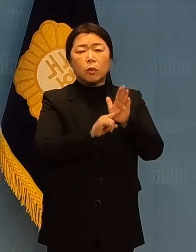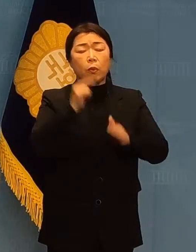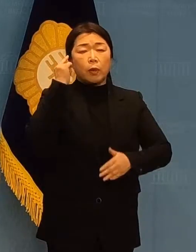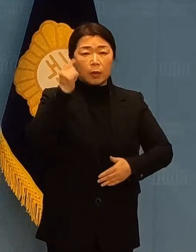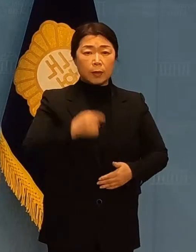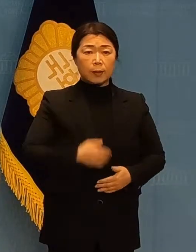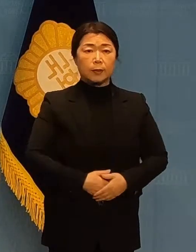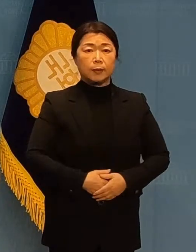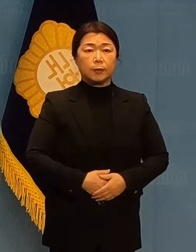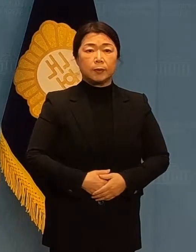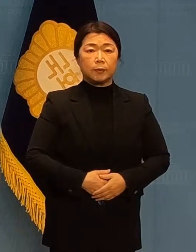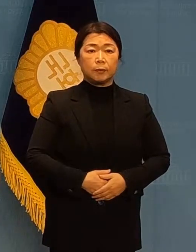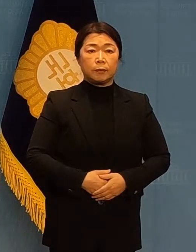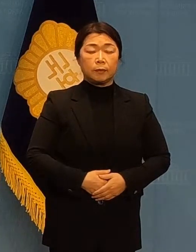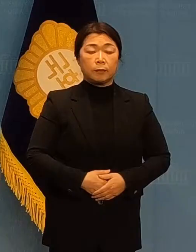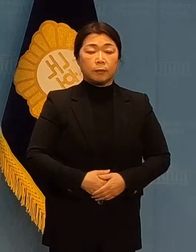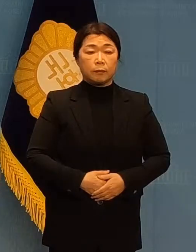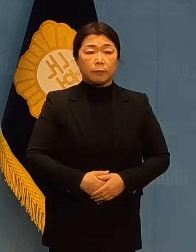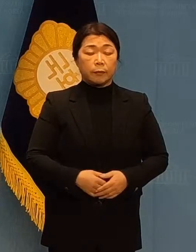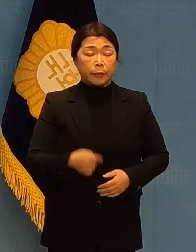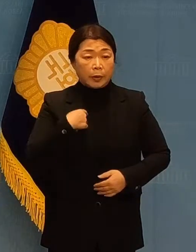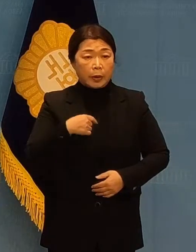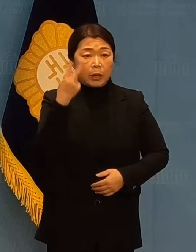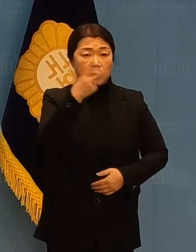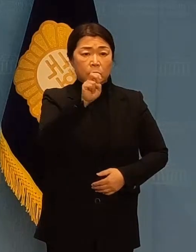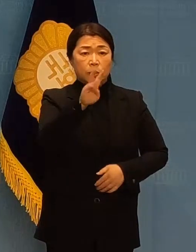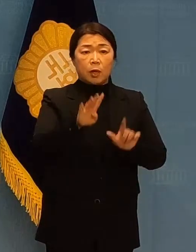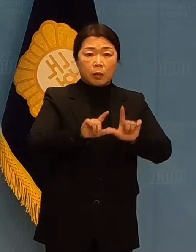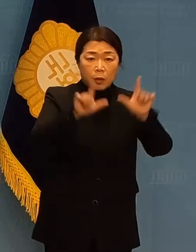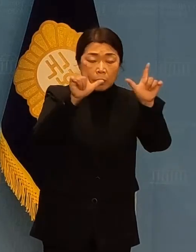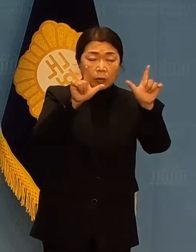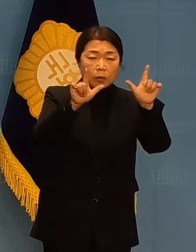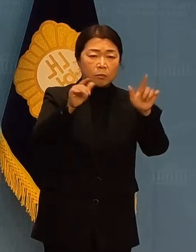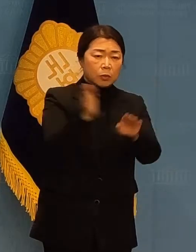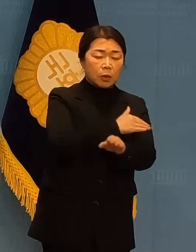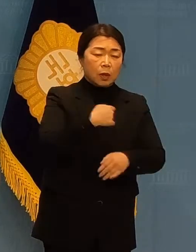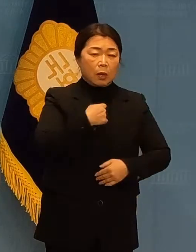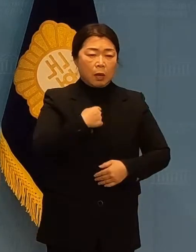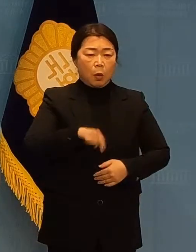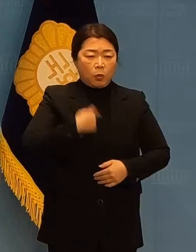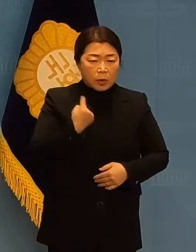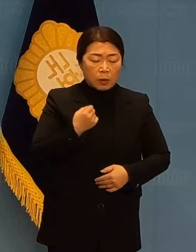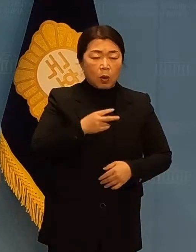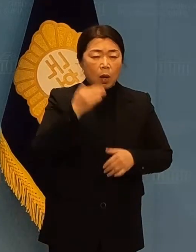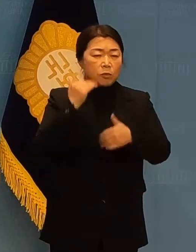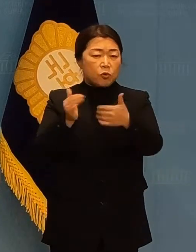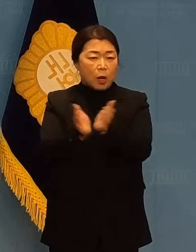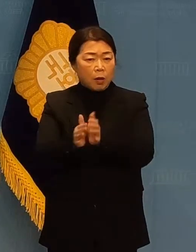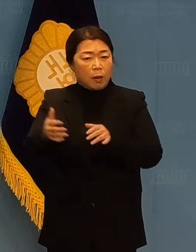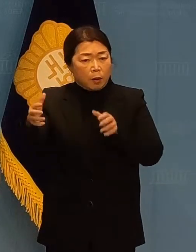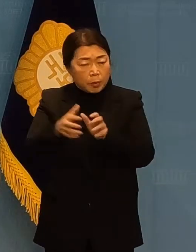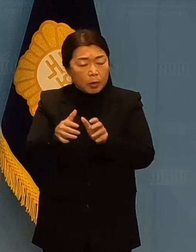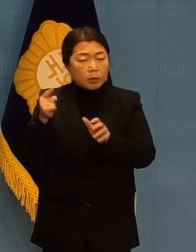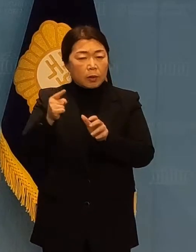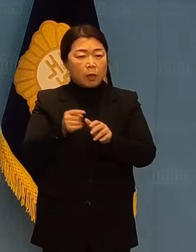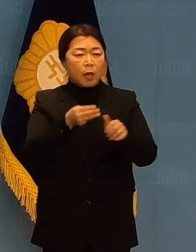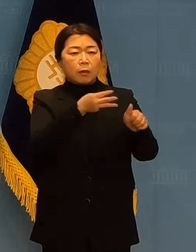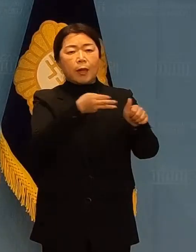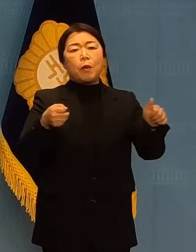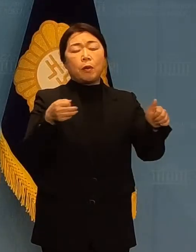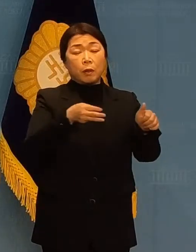저는 2024년부터 단독으로 또는 민주당 정치테러 대책위원회와 함께 이 사건을 테러